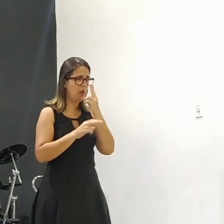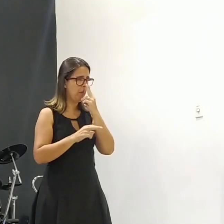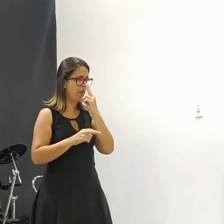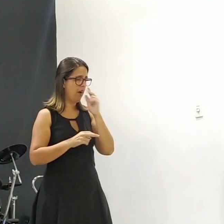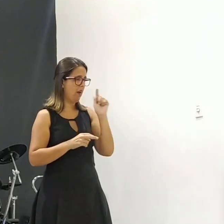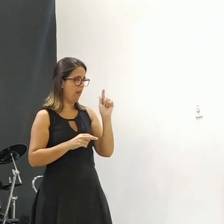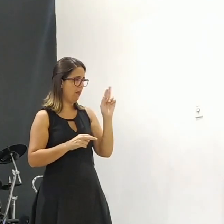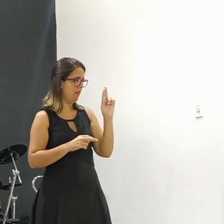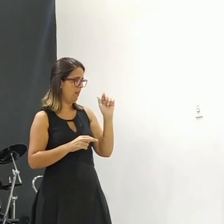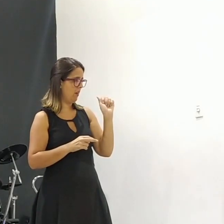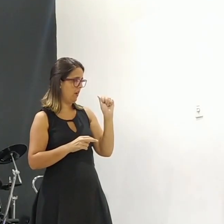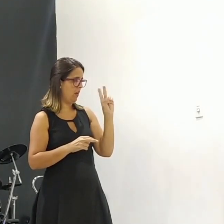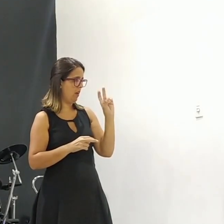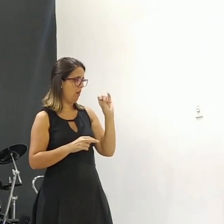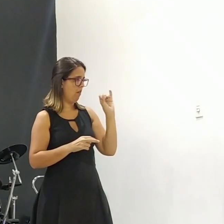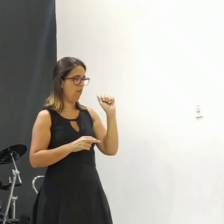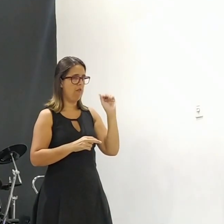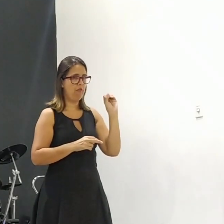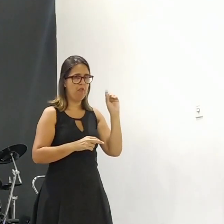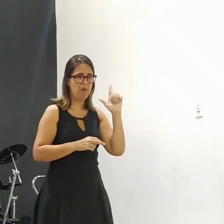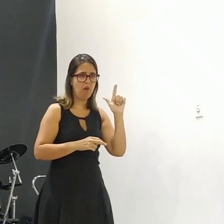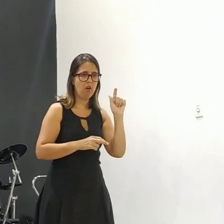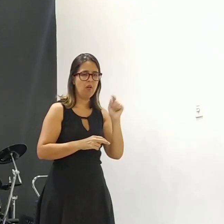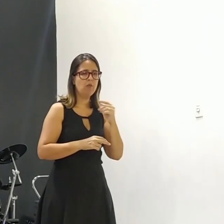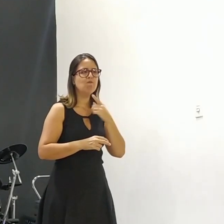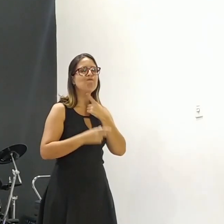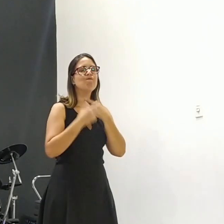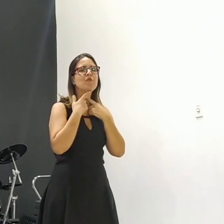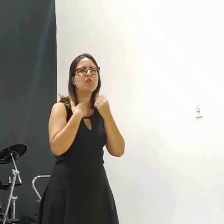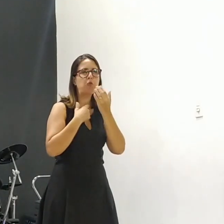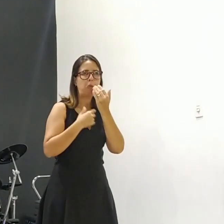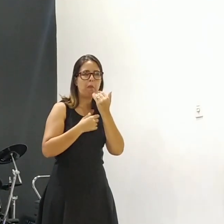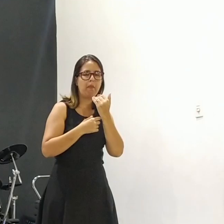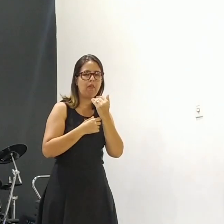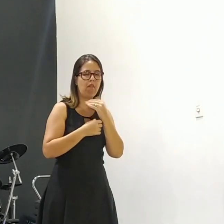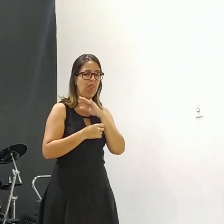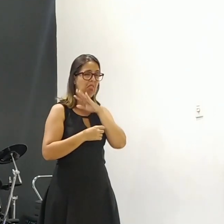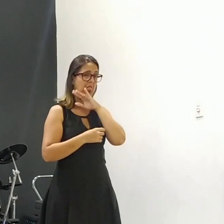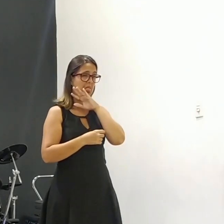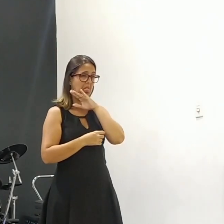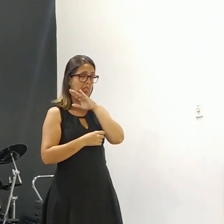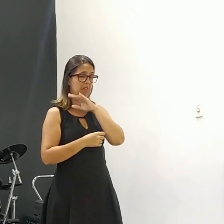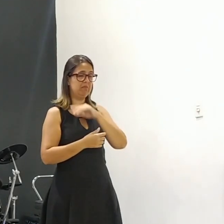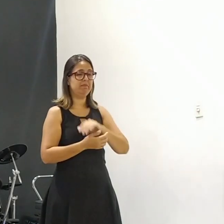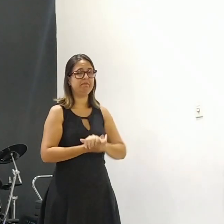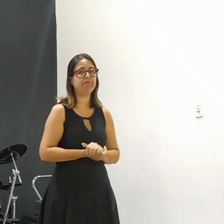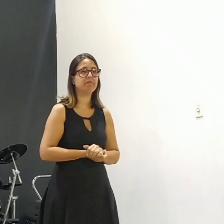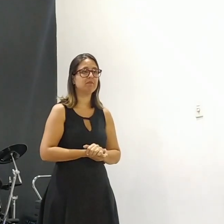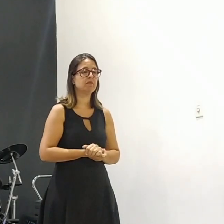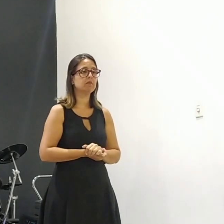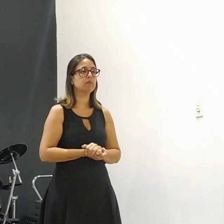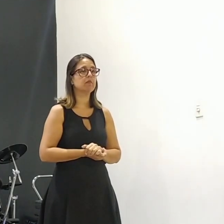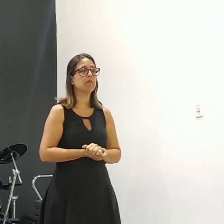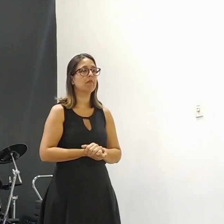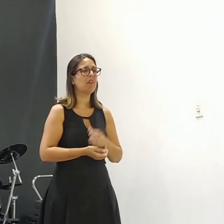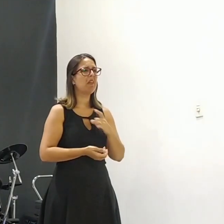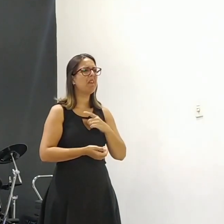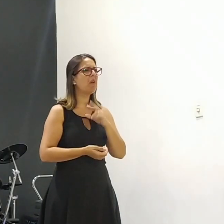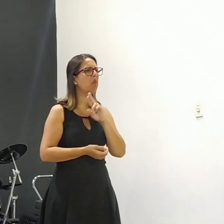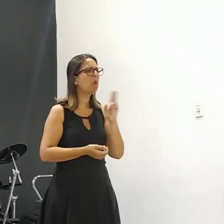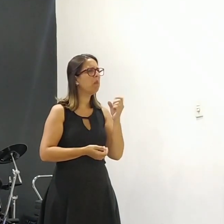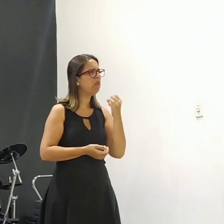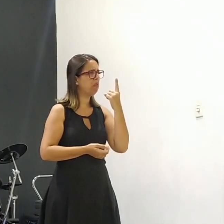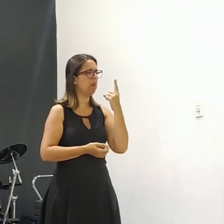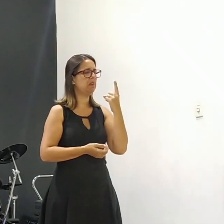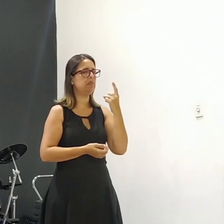vai com aquela vontade de comer. Fala aí, irmão, fala aí. É porque tem um nome engraçado a fruta.